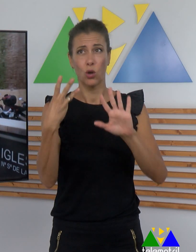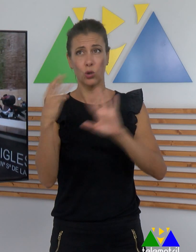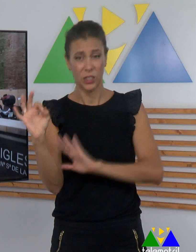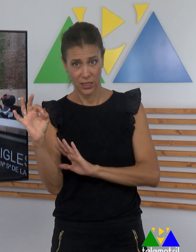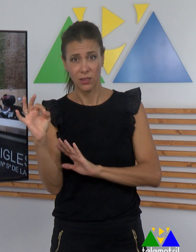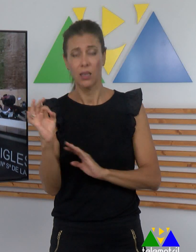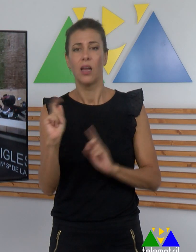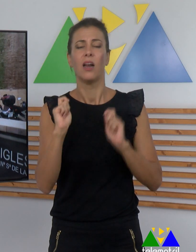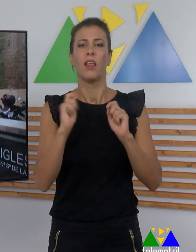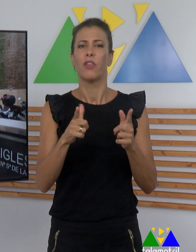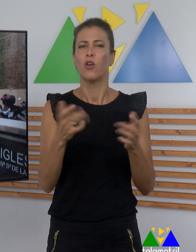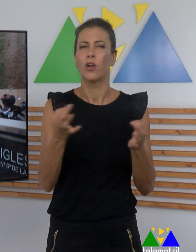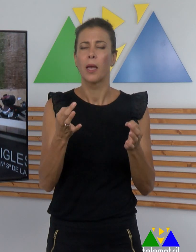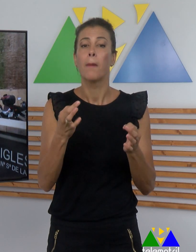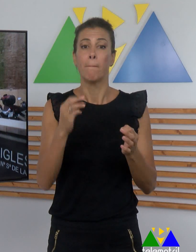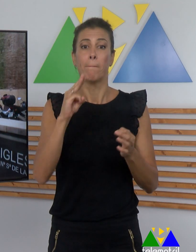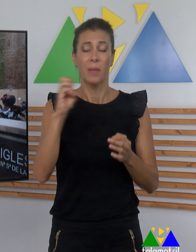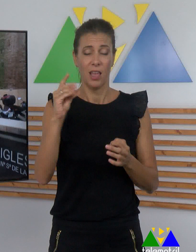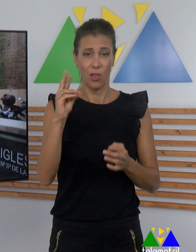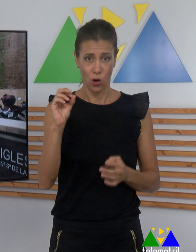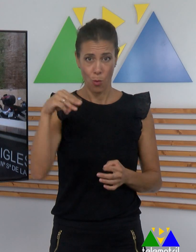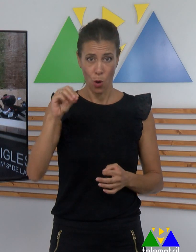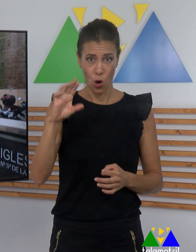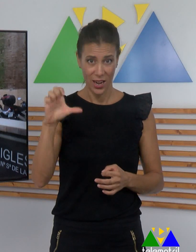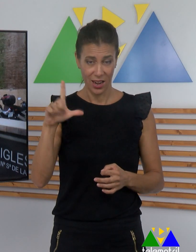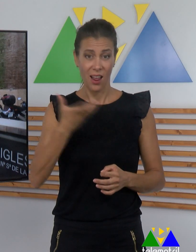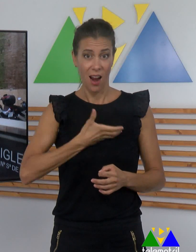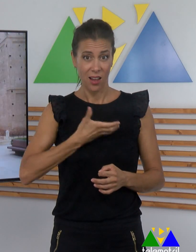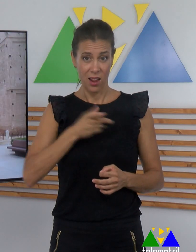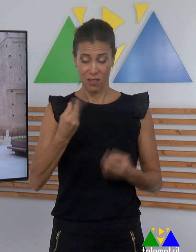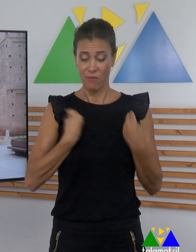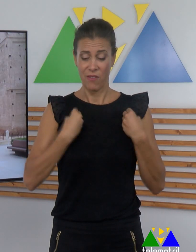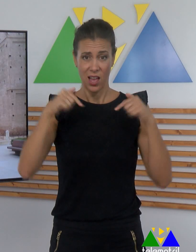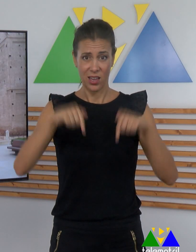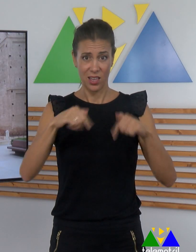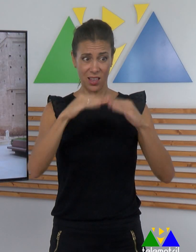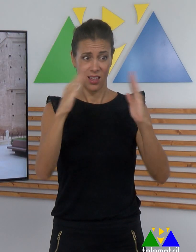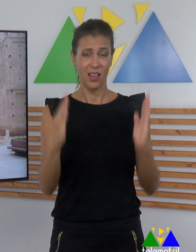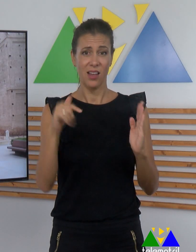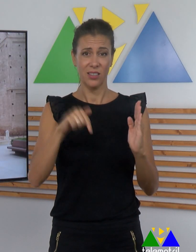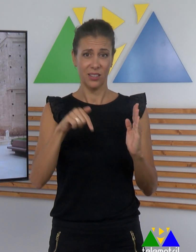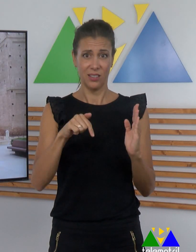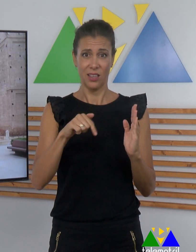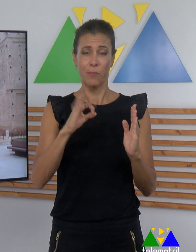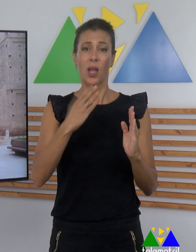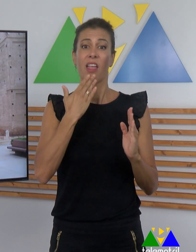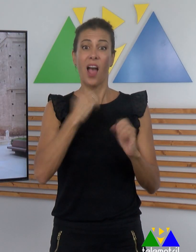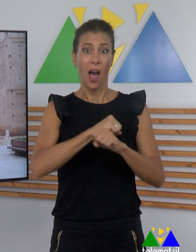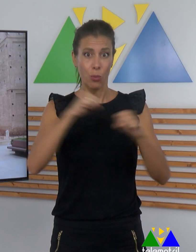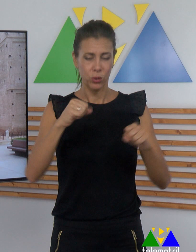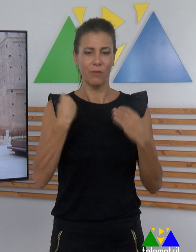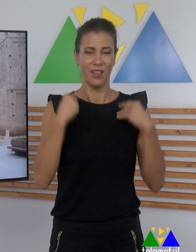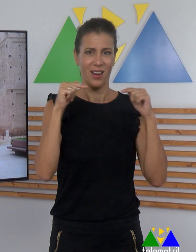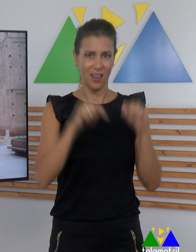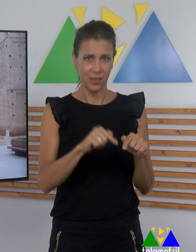1880 le dio Pedro Moreu, el alcalde que vivía en esta casa donde hoy está el centro de adultos. El